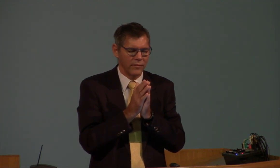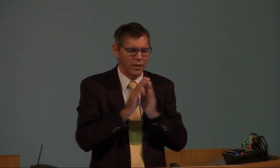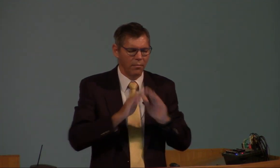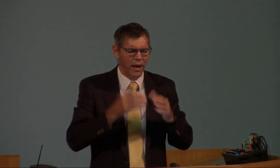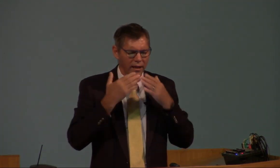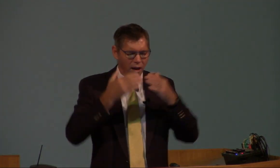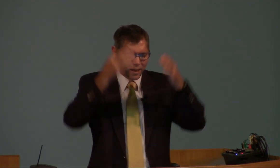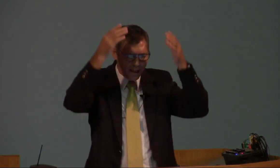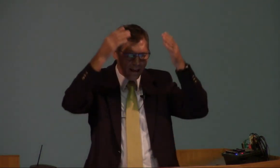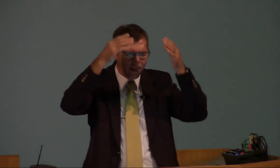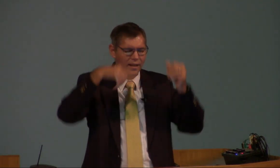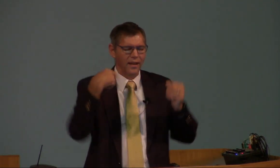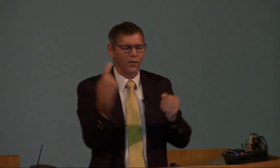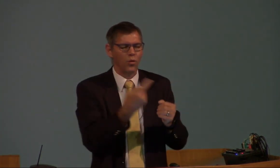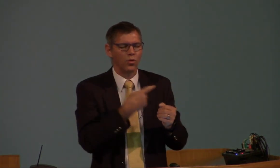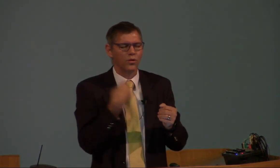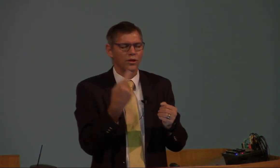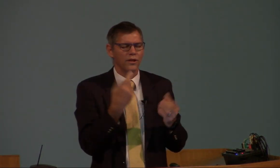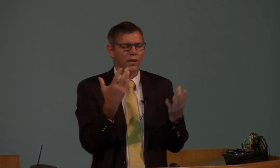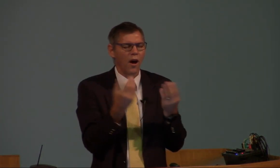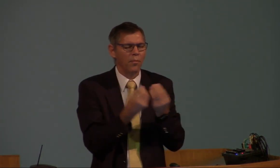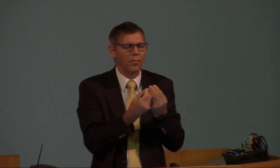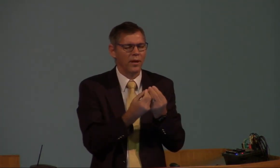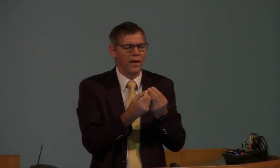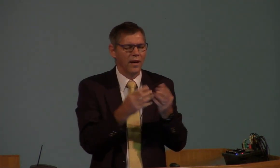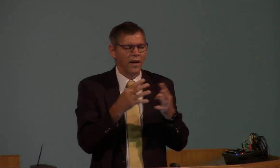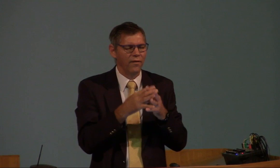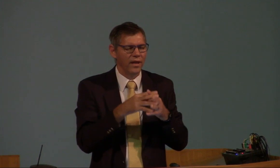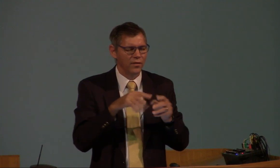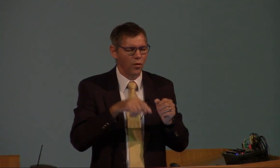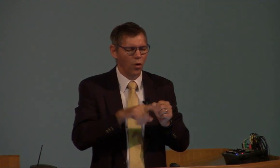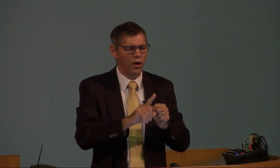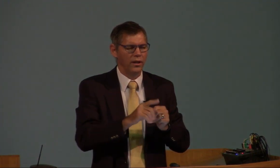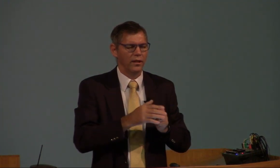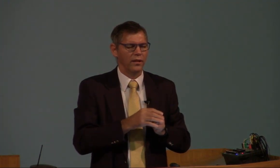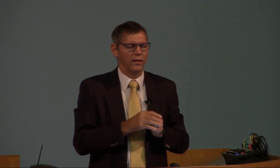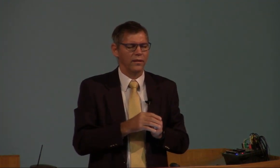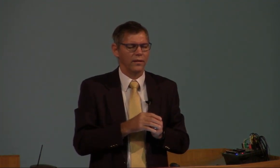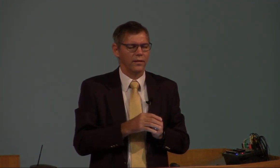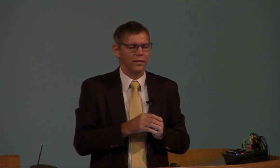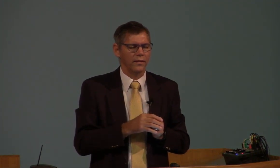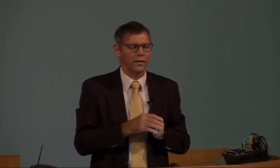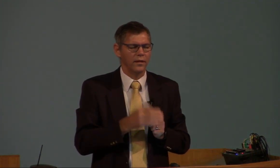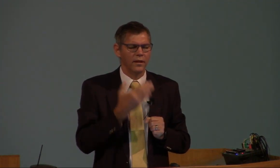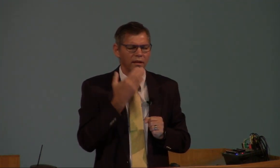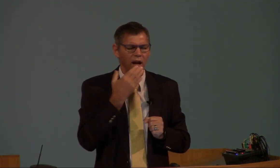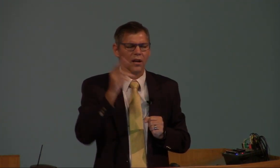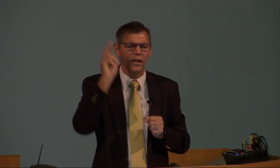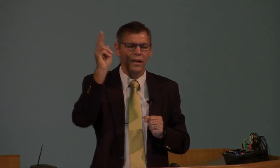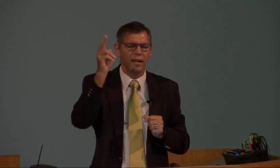Baie dankie Here dat ons saam kan wees vanoggend. Dankie U